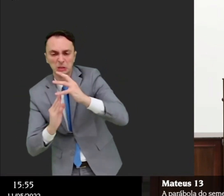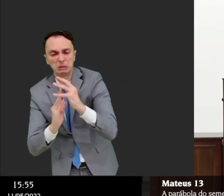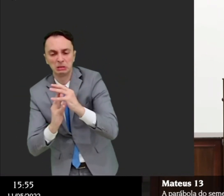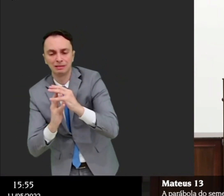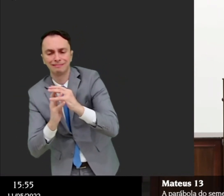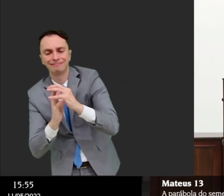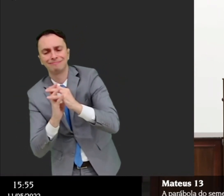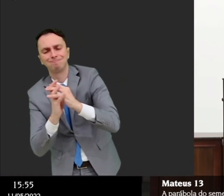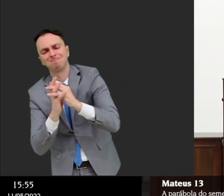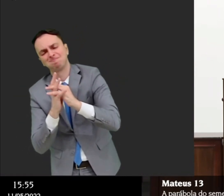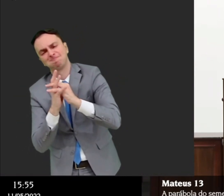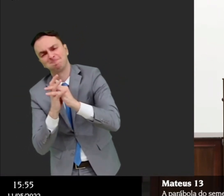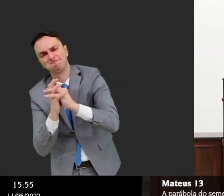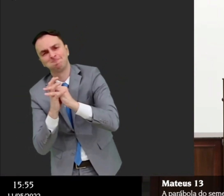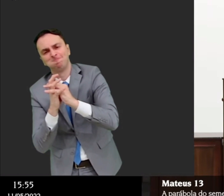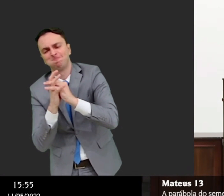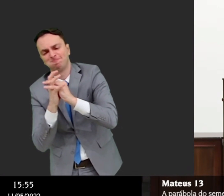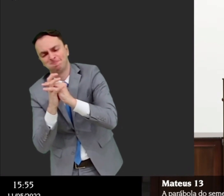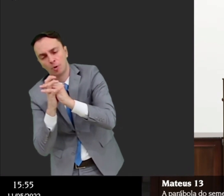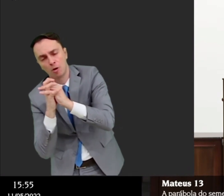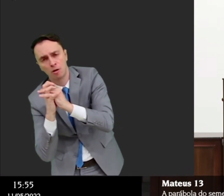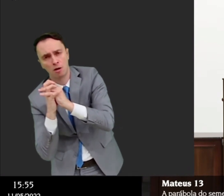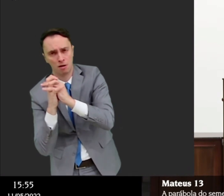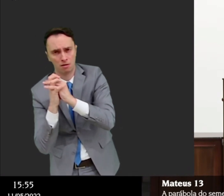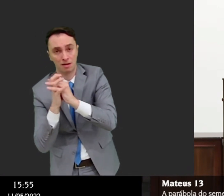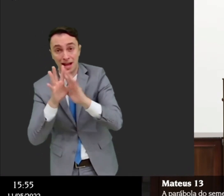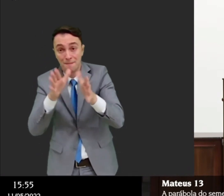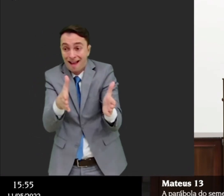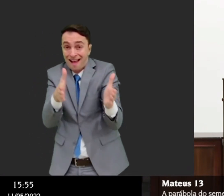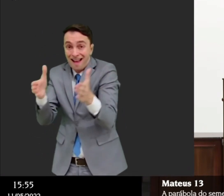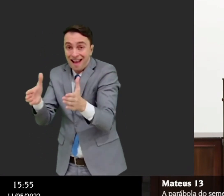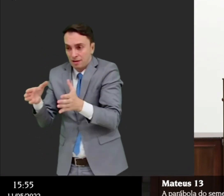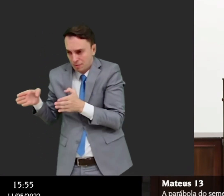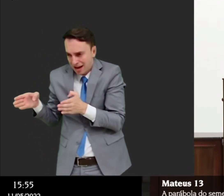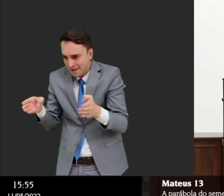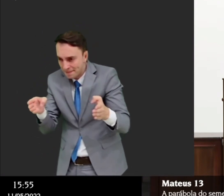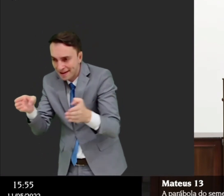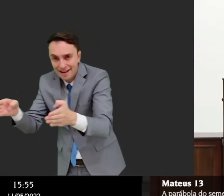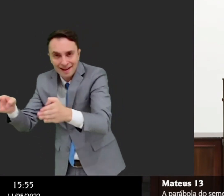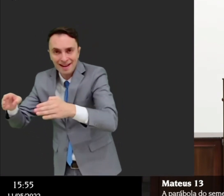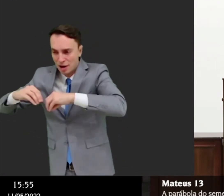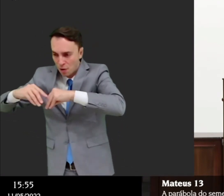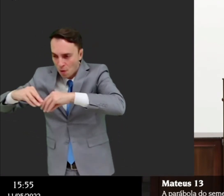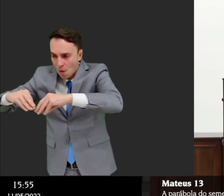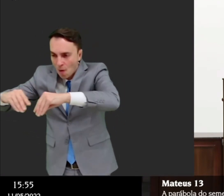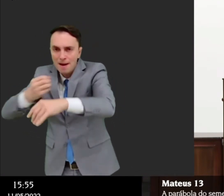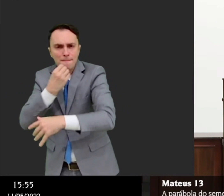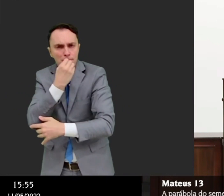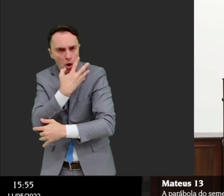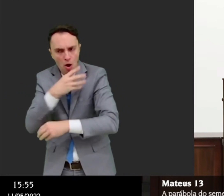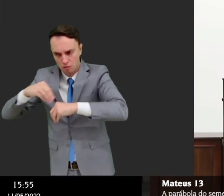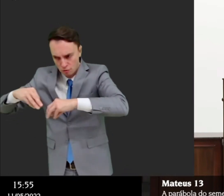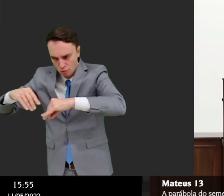boa terra, que podemos dizer, aquele irmão, aquela irmã, que é fiel a Deus, se congrega,